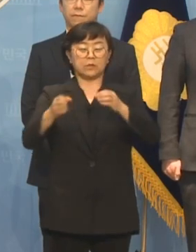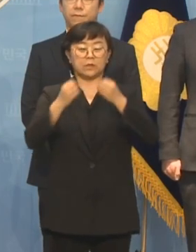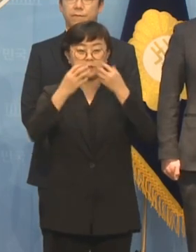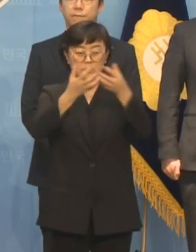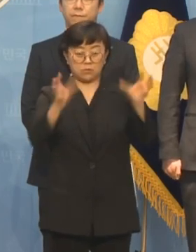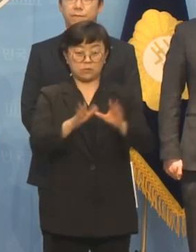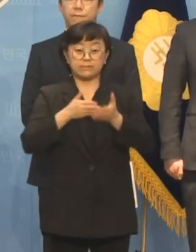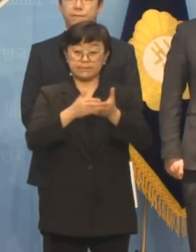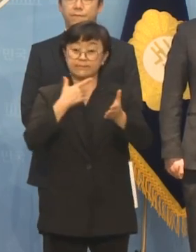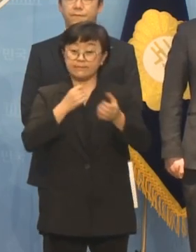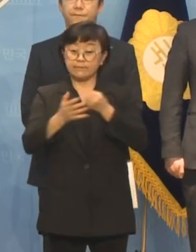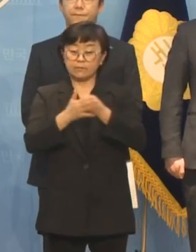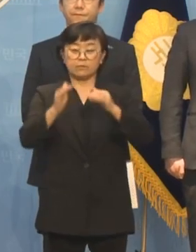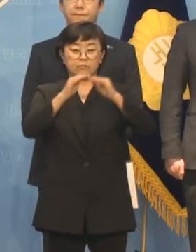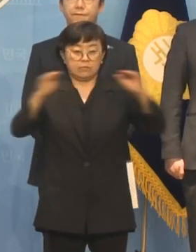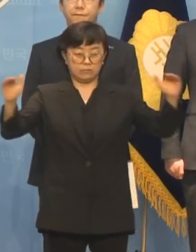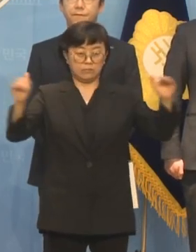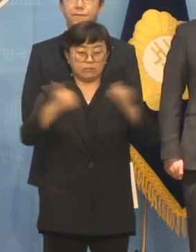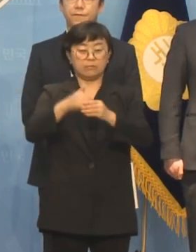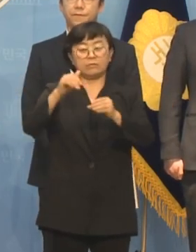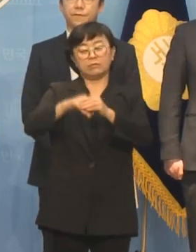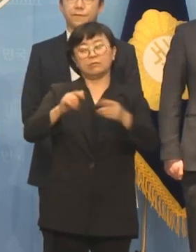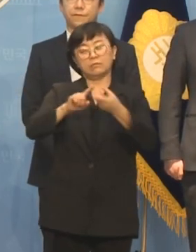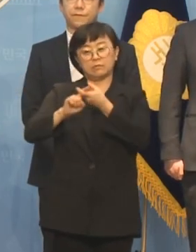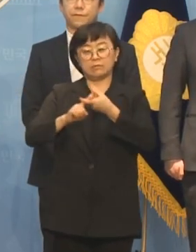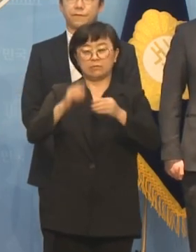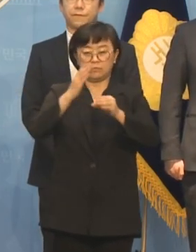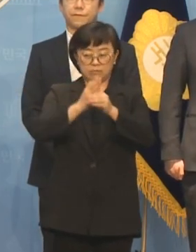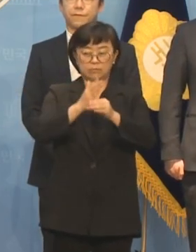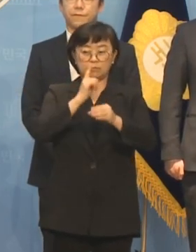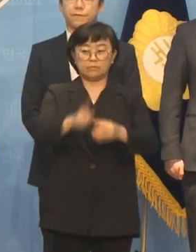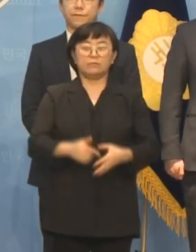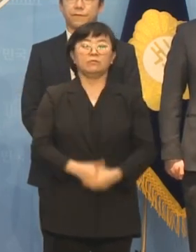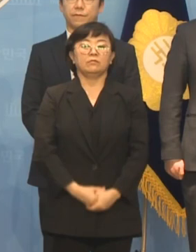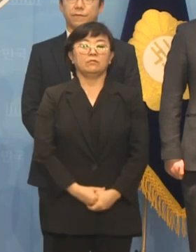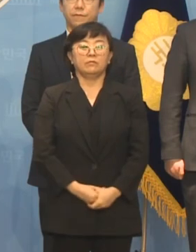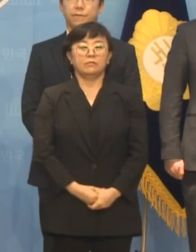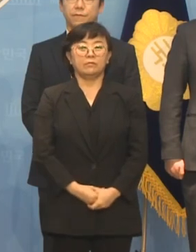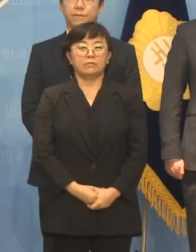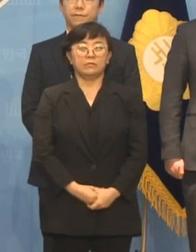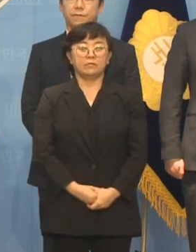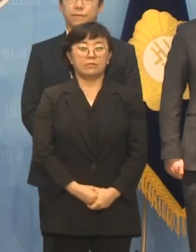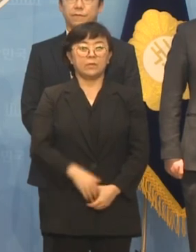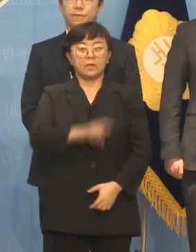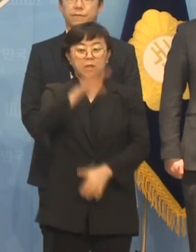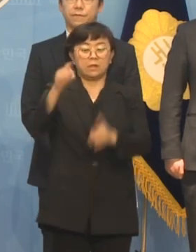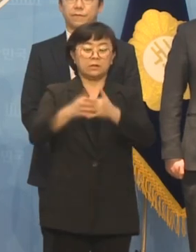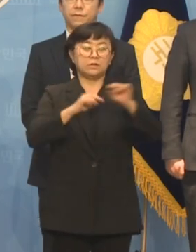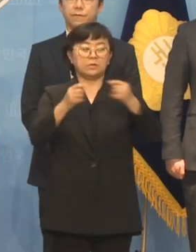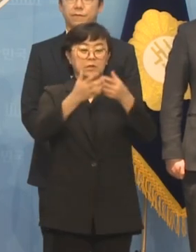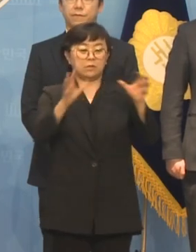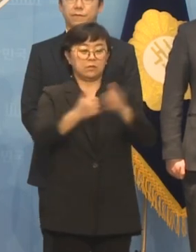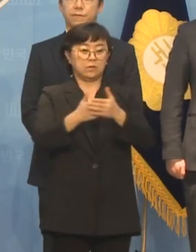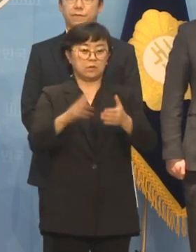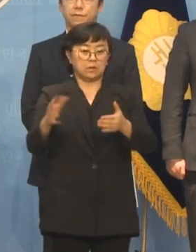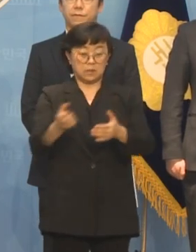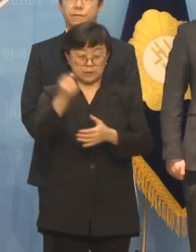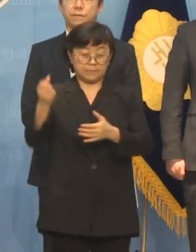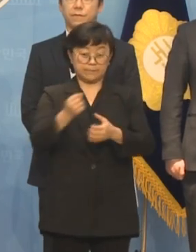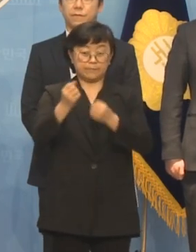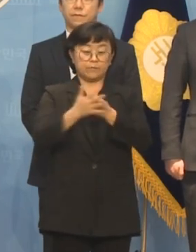줄곧 제안드려온 수평적 선거연합의 핵심 중 하나입니다. 각 정당들이 고유성을 보존한